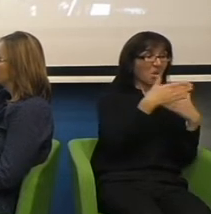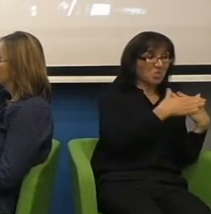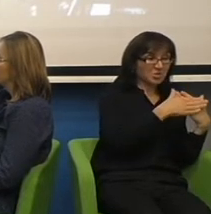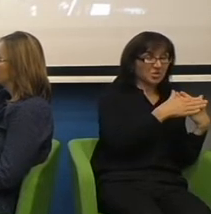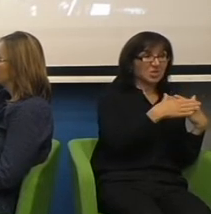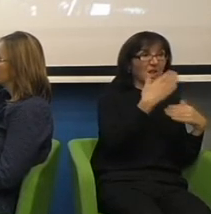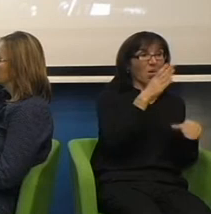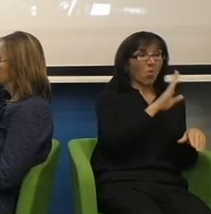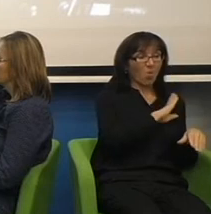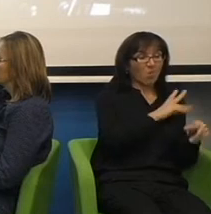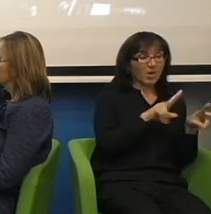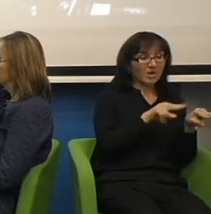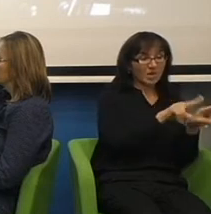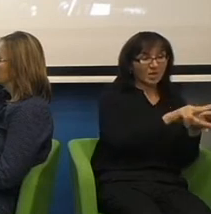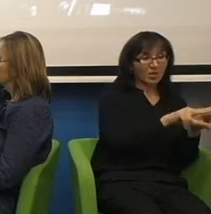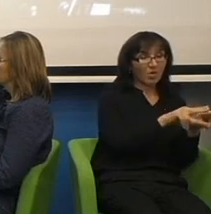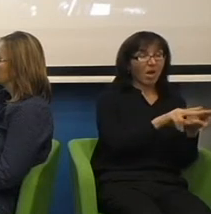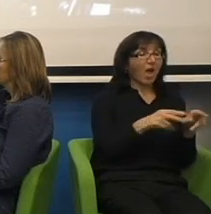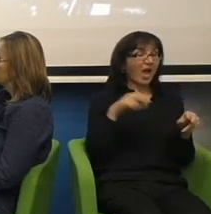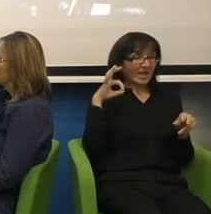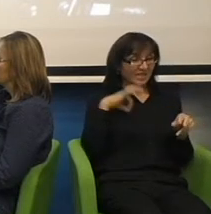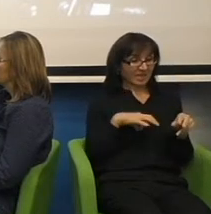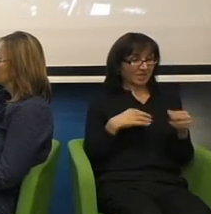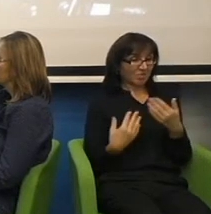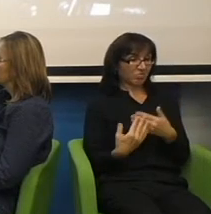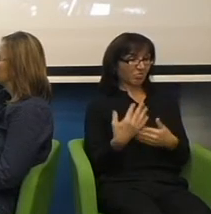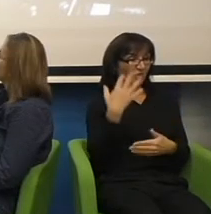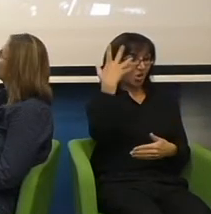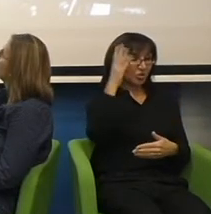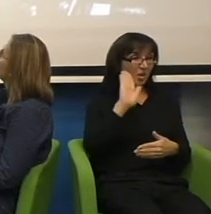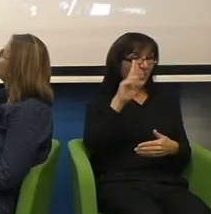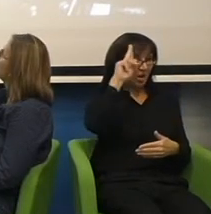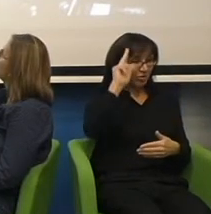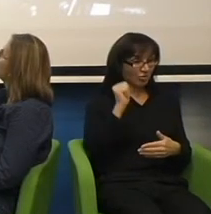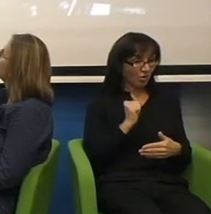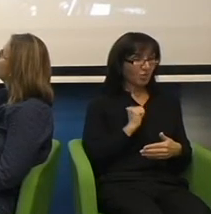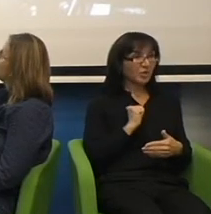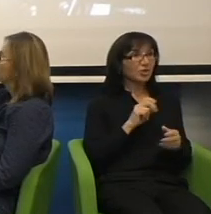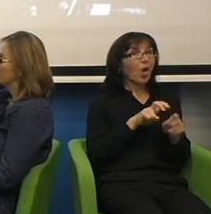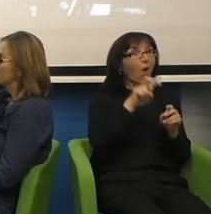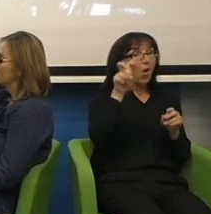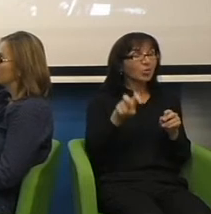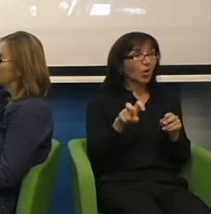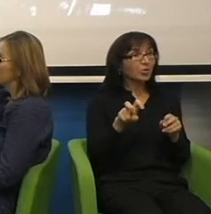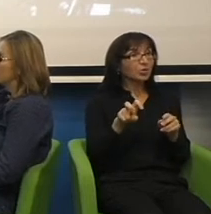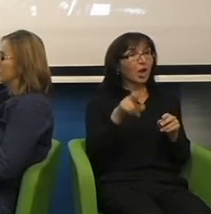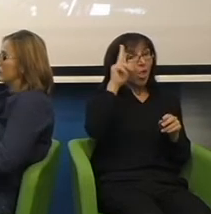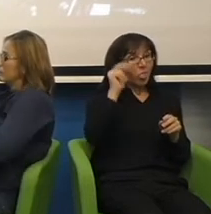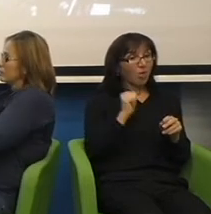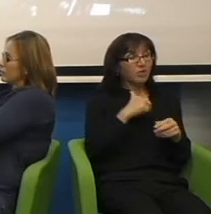Janusz rośnie jak na drożdżach i już zostaje żołnierzem i odchodzi na 3 lata do marynarki wojennej. Zostaje